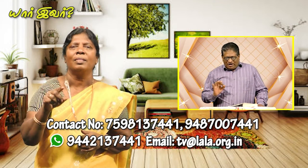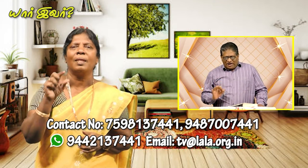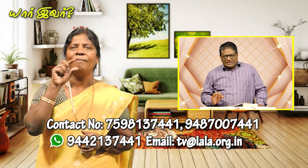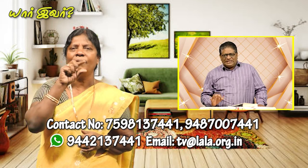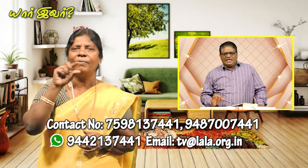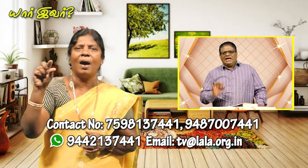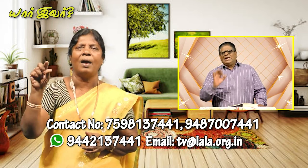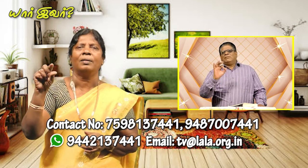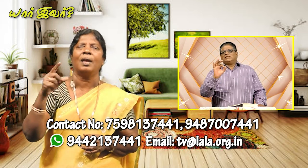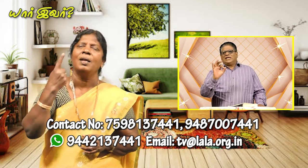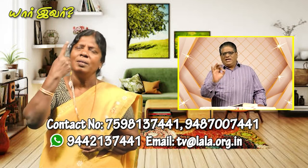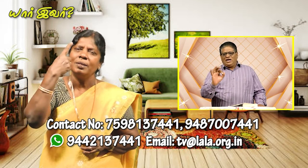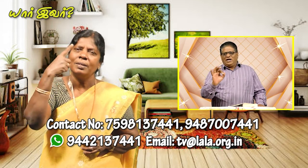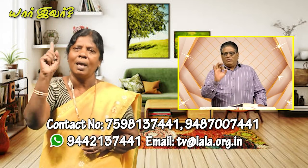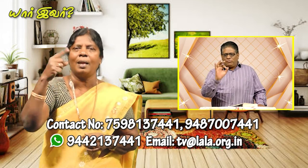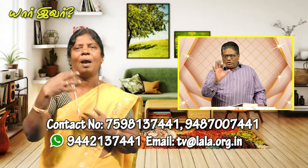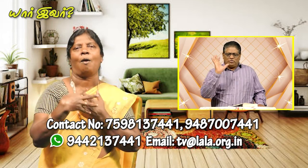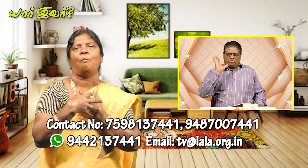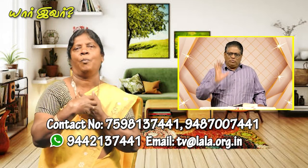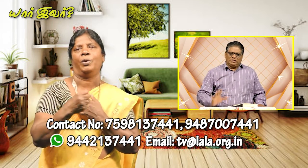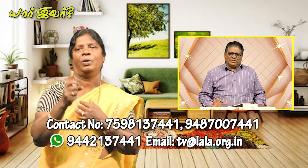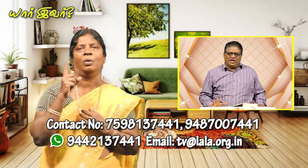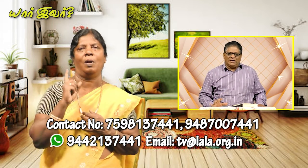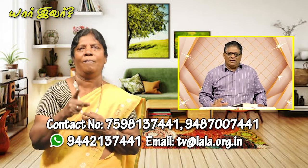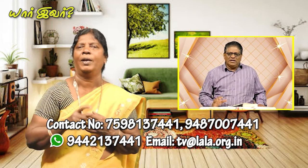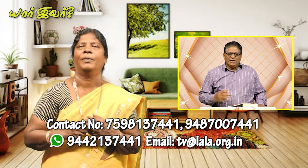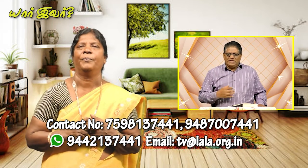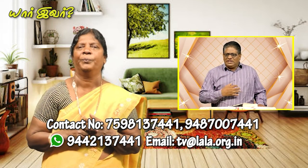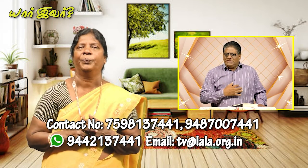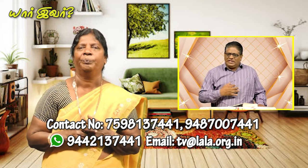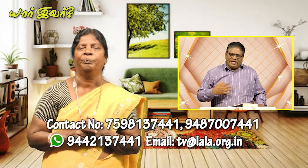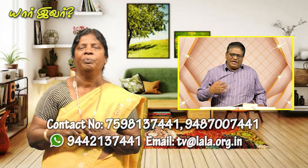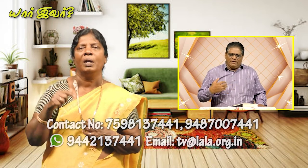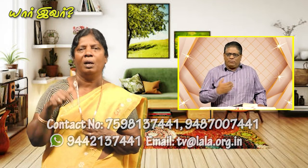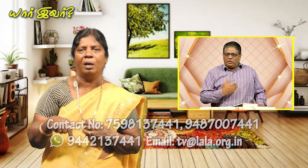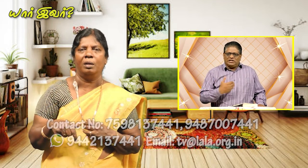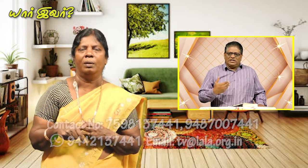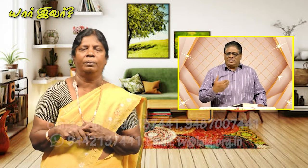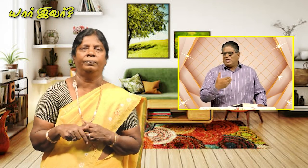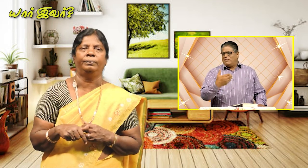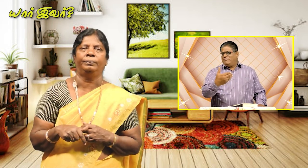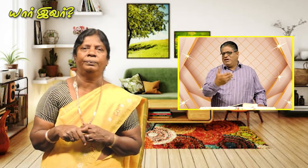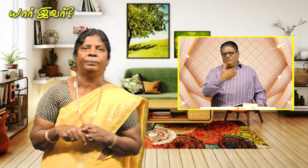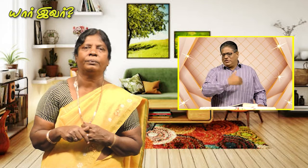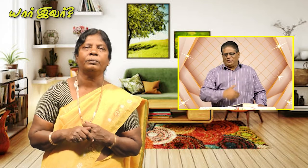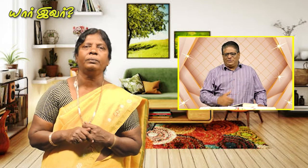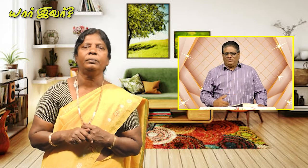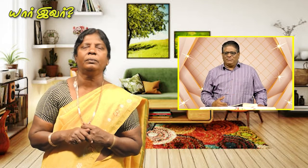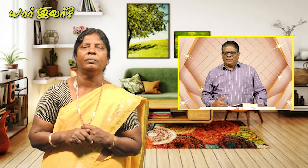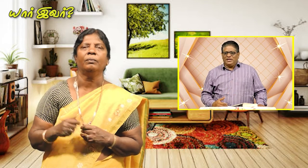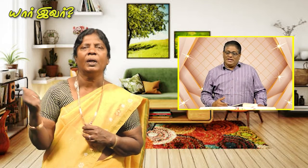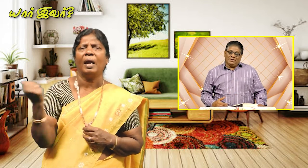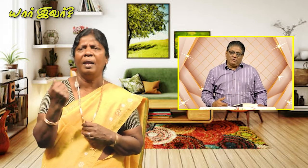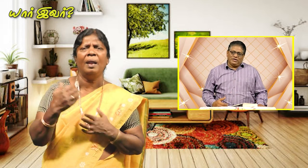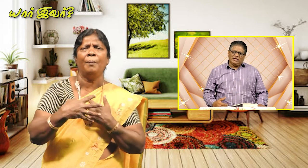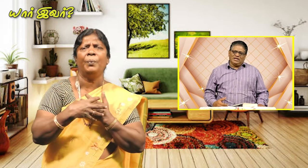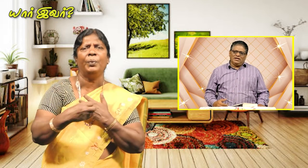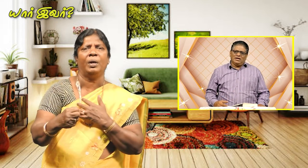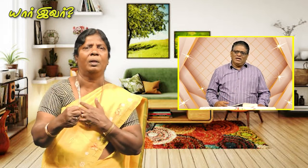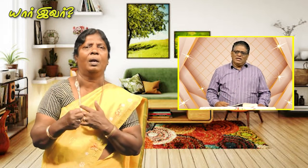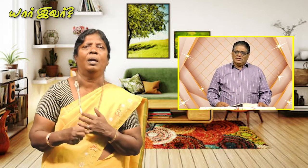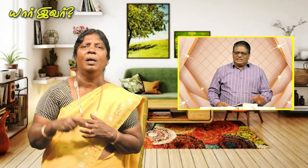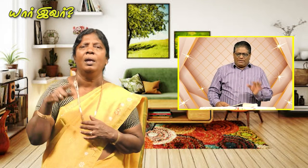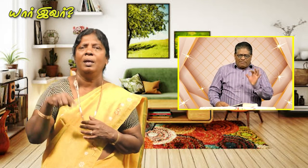அந்த வார்த்தையை நாம் சரியாக புரிந்து கொள்வதுதான் இந்த புரிதலுக்கு நம்மை வழிவகுக்கும். என்ன